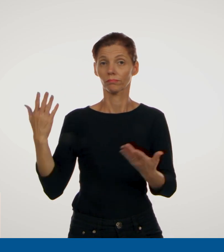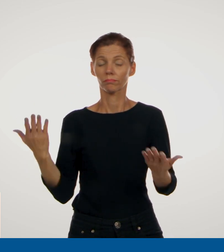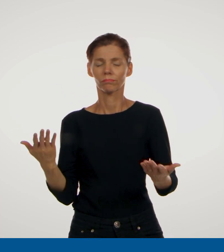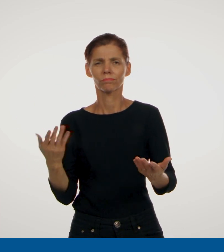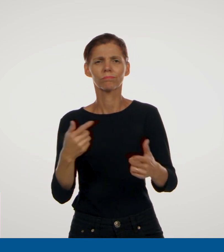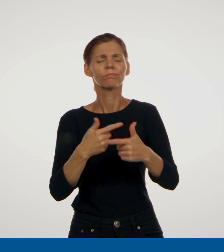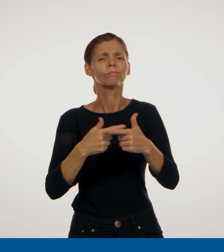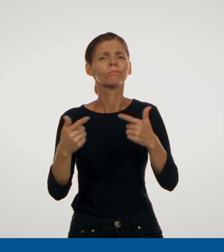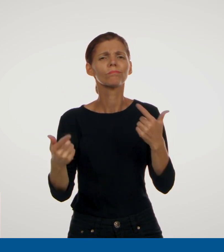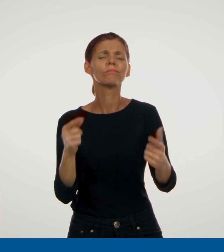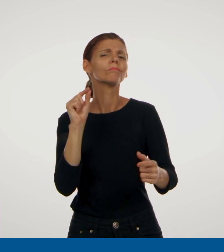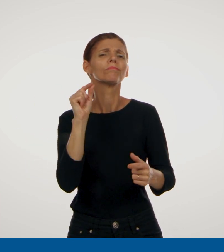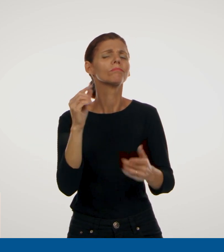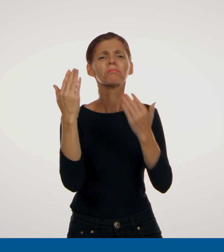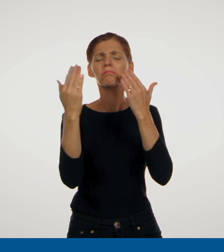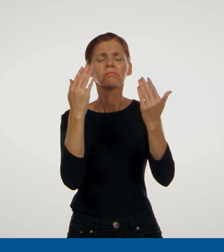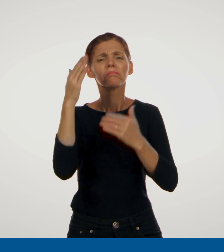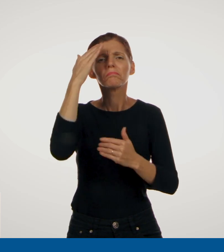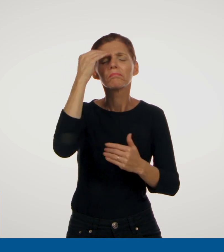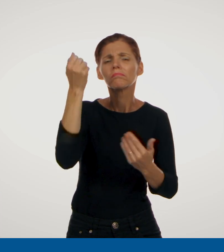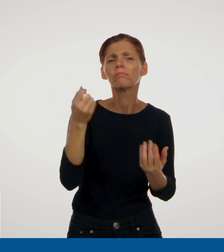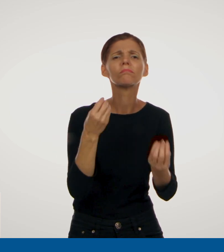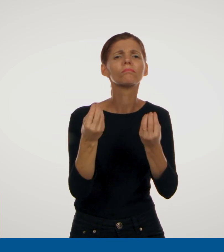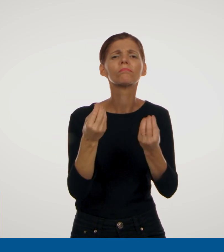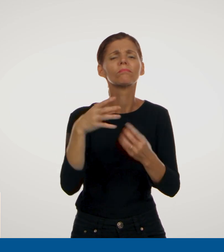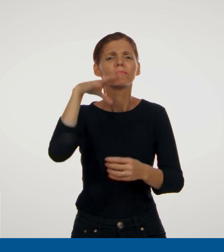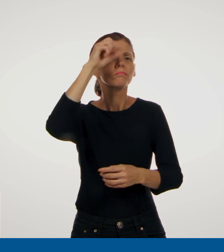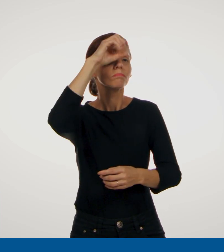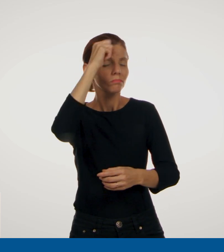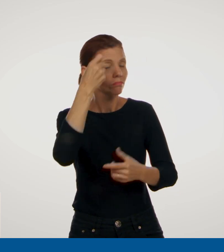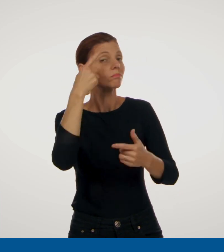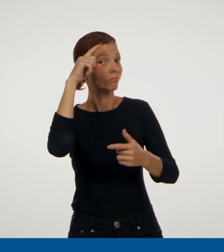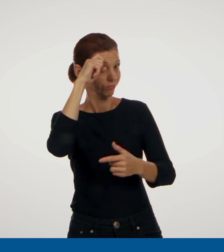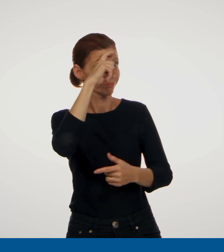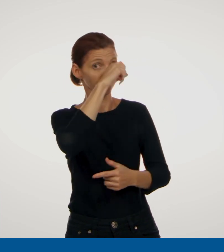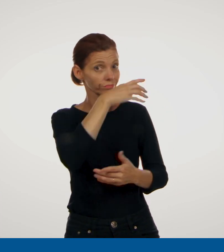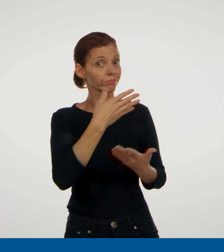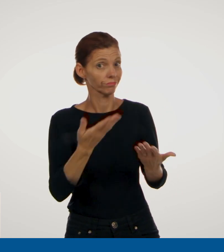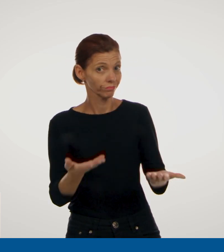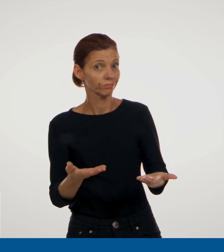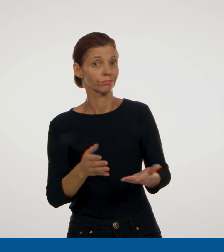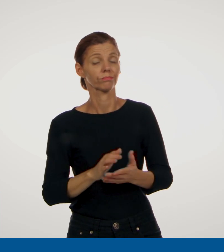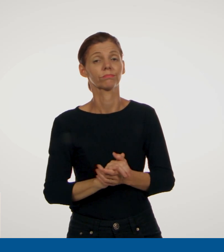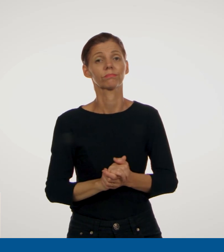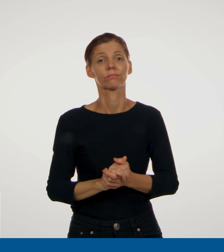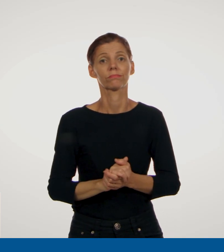considerar o que a psicologia sabe sobre a aprendizagem e suas dificuldades.